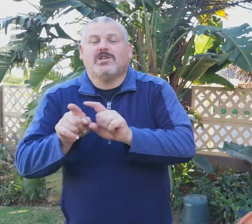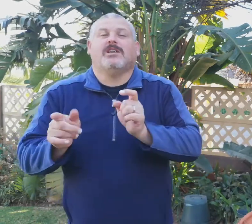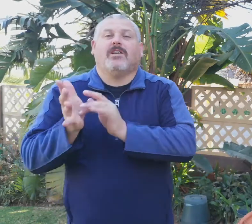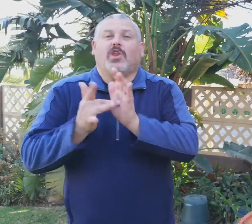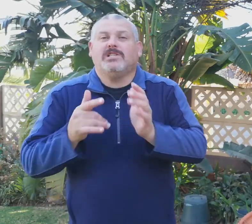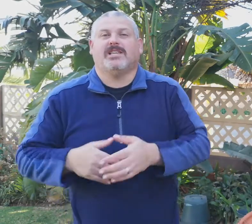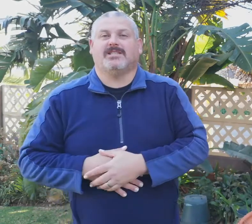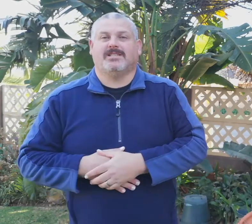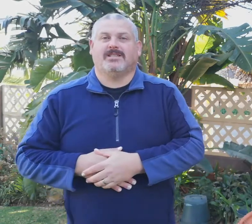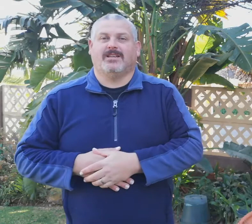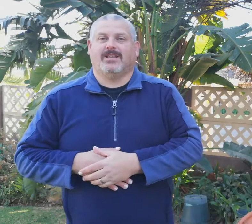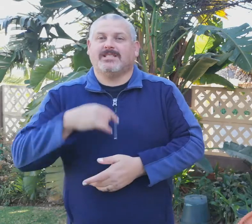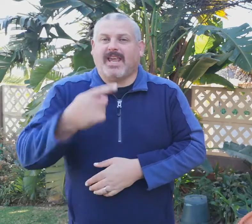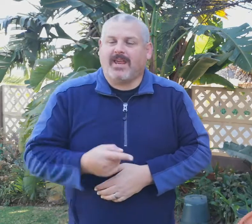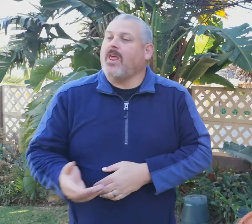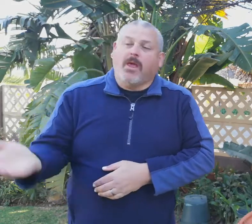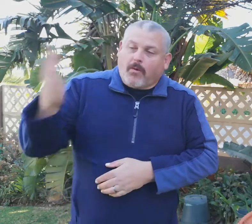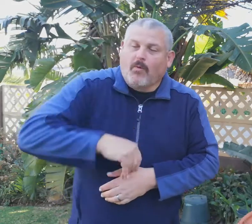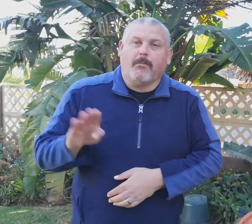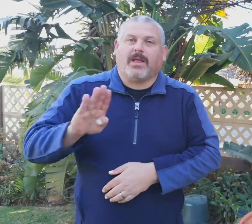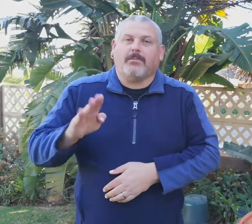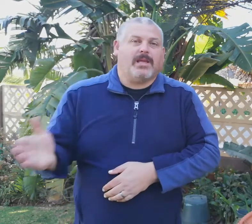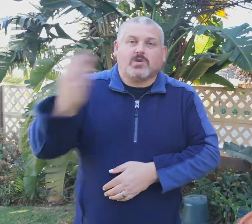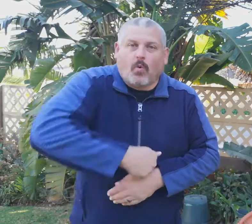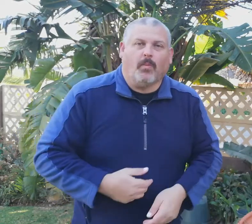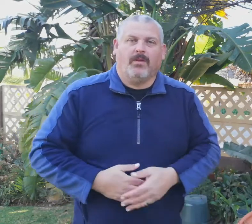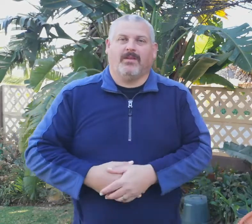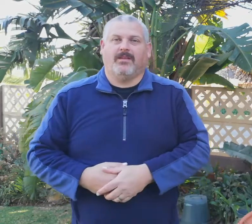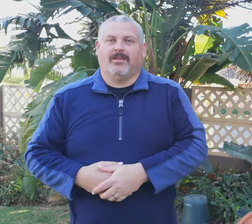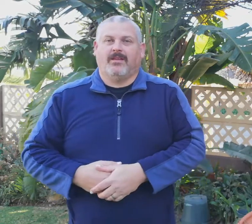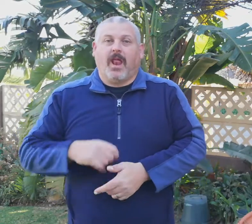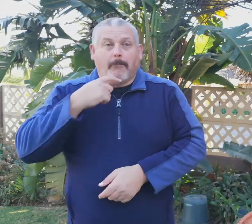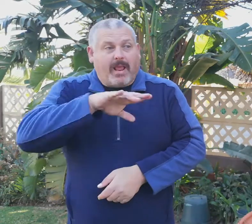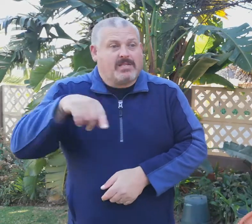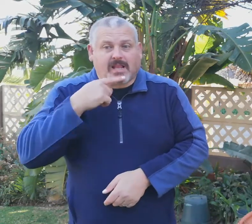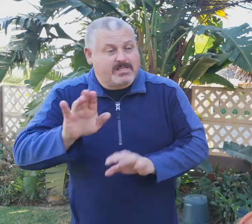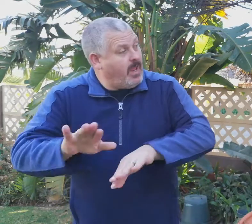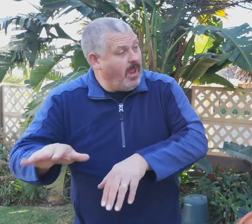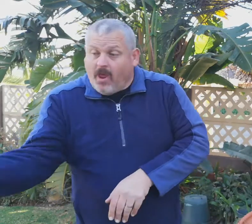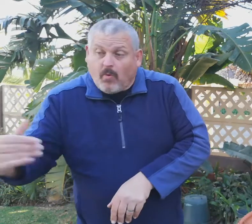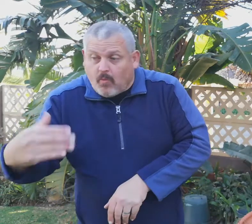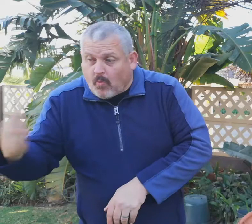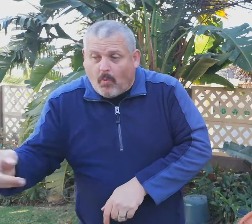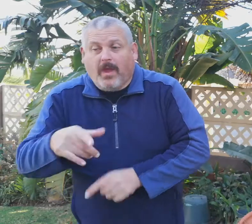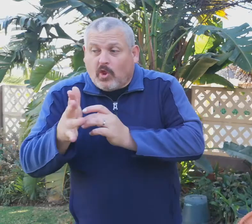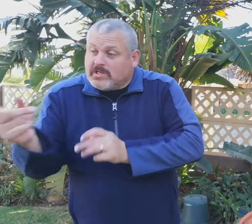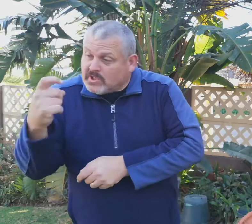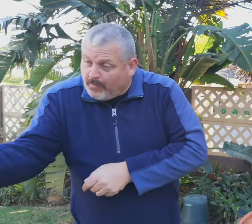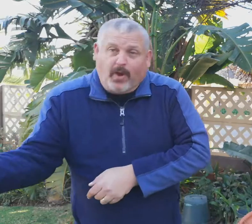Net soos wat Jesus gesê het, kom, Bartimeus, kom. Net soos gesê, kom. Jesus roep